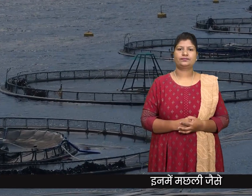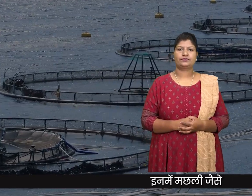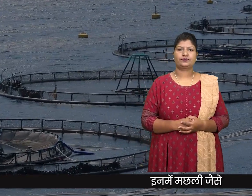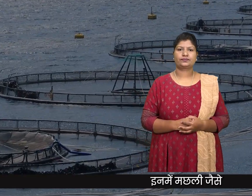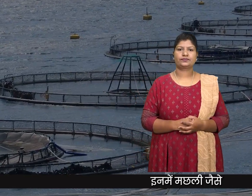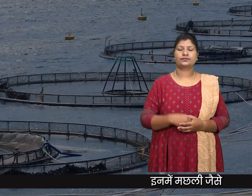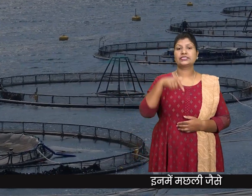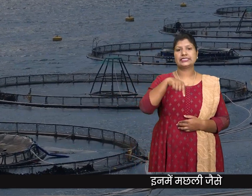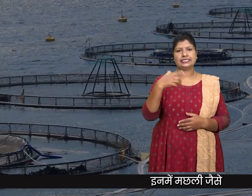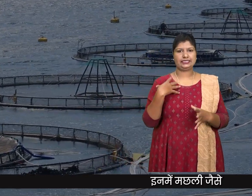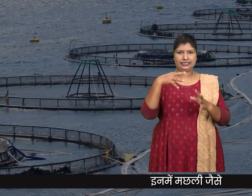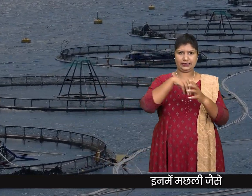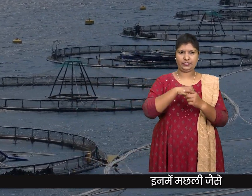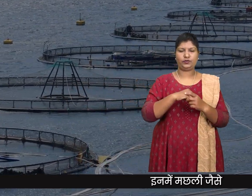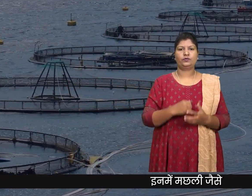इनमें मछली जैसे